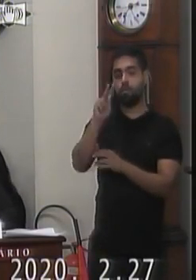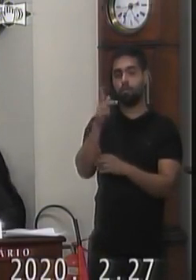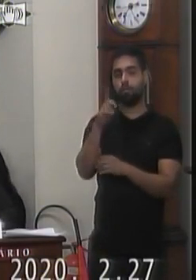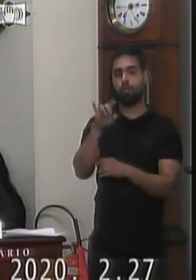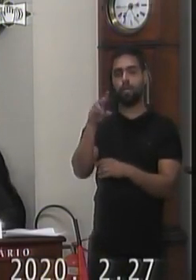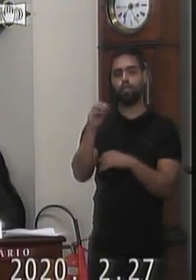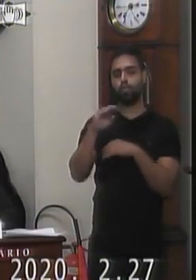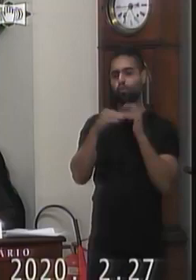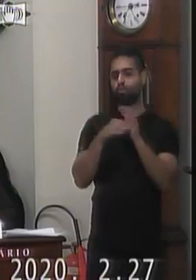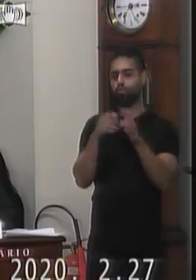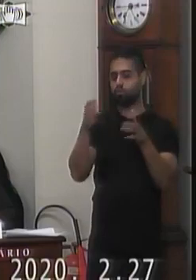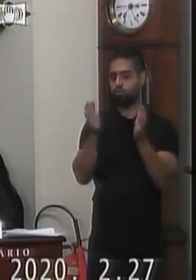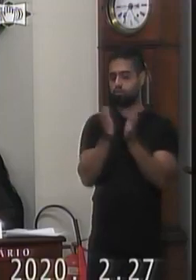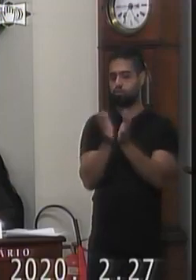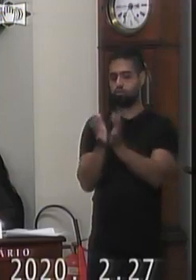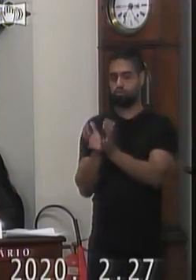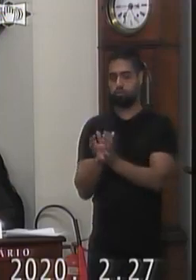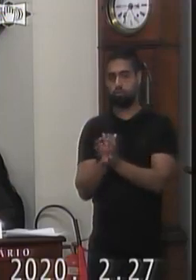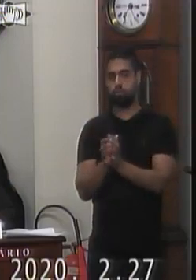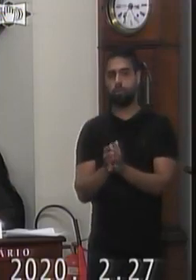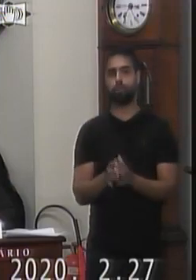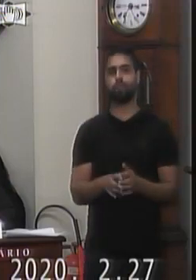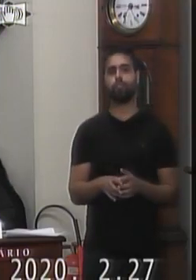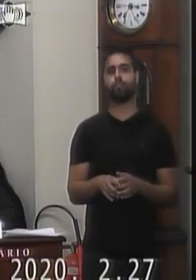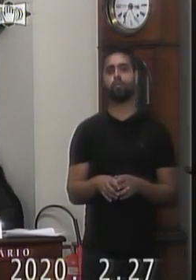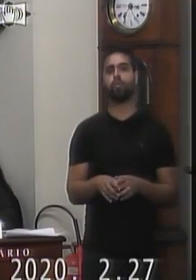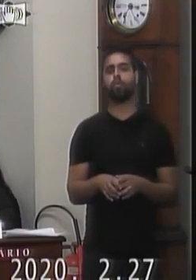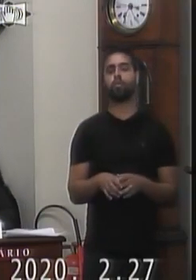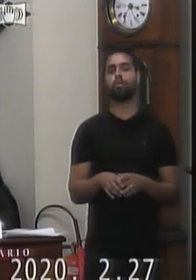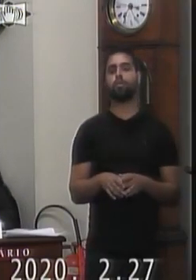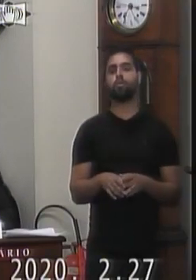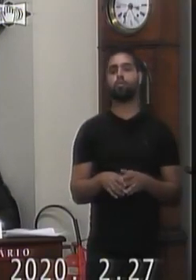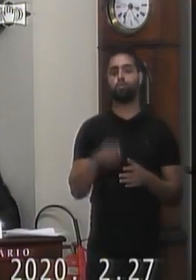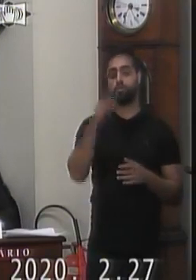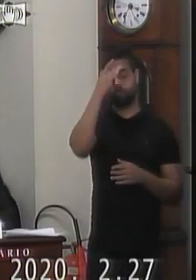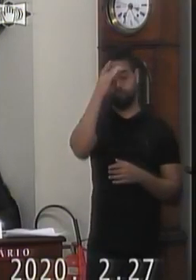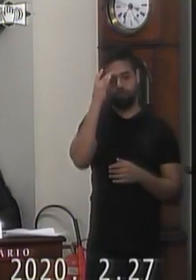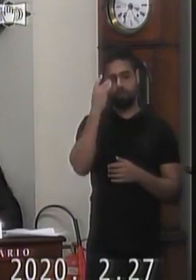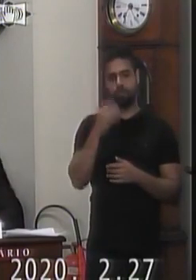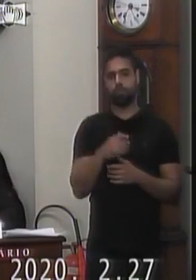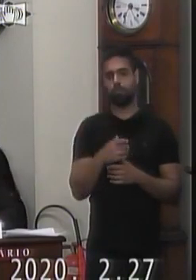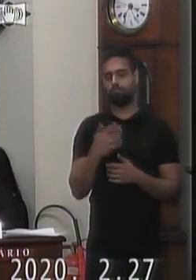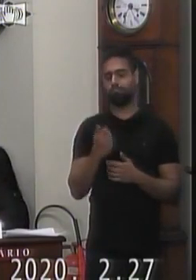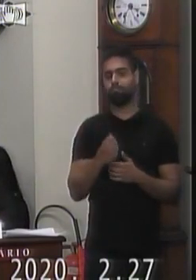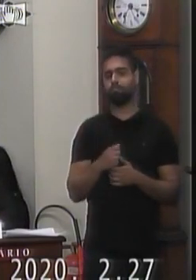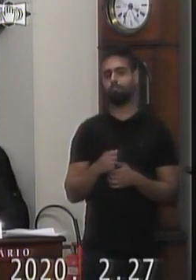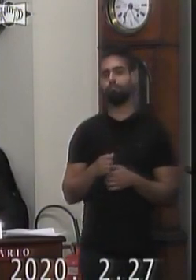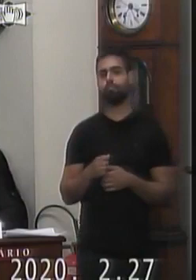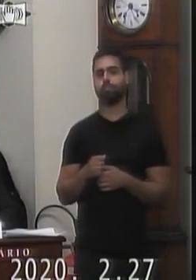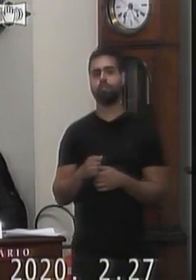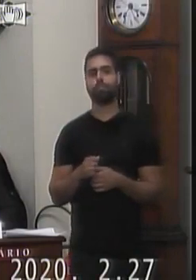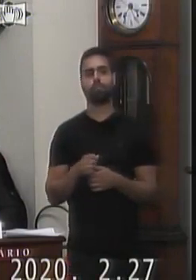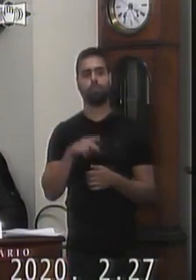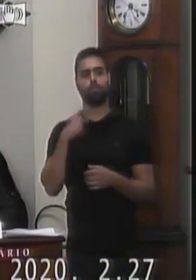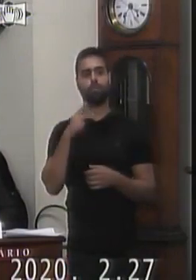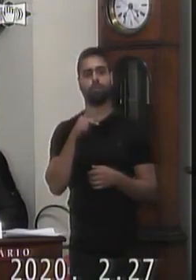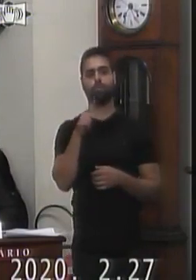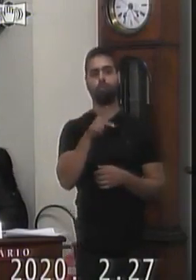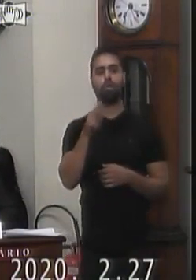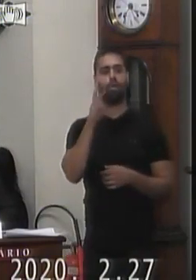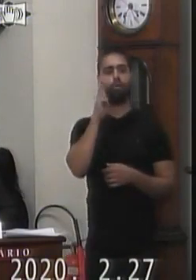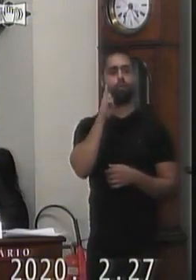uma equipe, tudo pela construção de nossa terra, cujo povo é hospitaleiro e fiel à sua Jaíta. Sala de Sessões, 27 de fevereiro, vereador